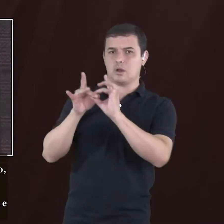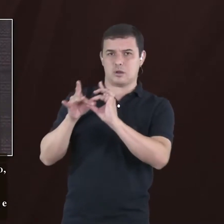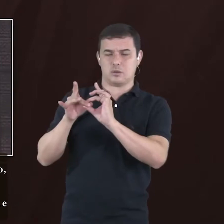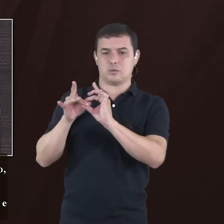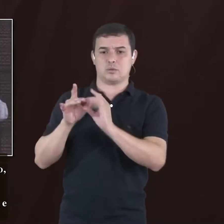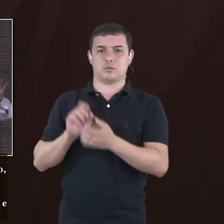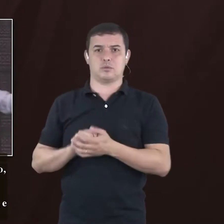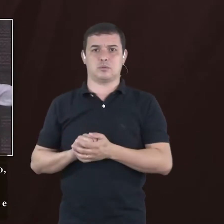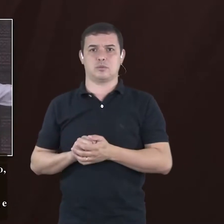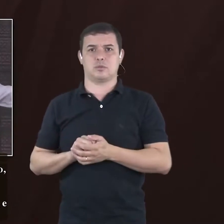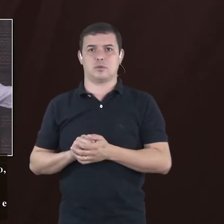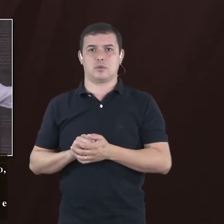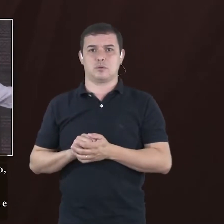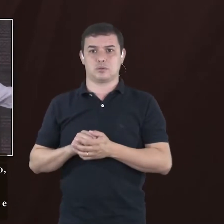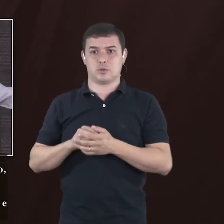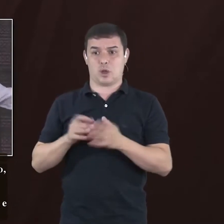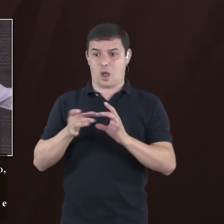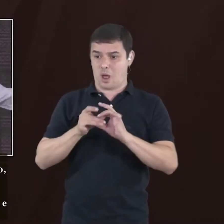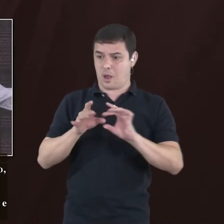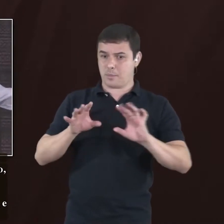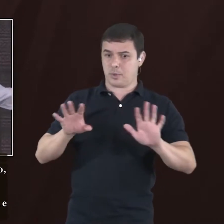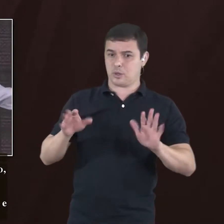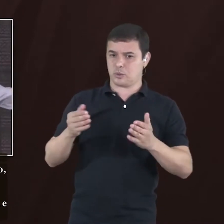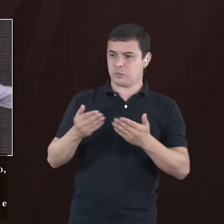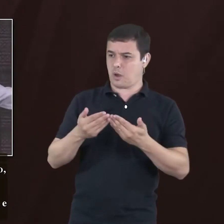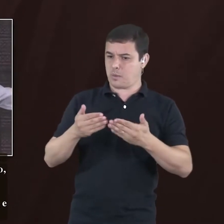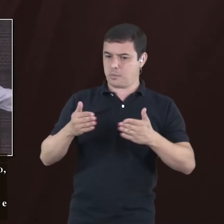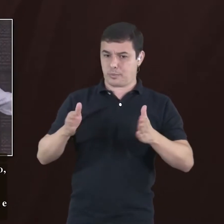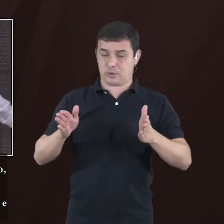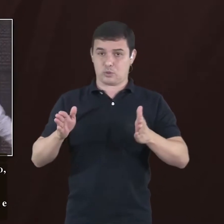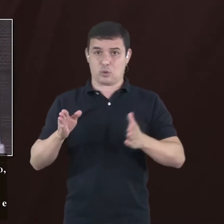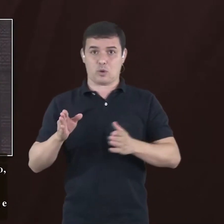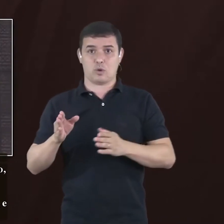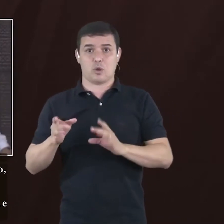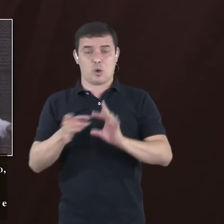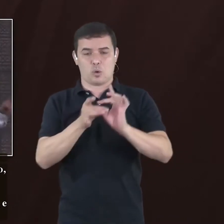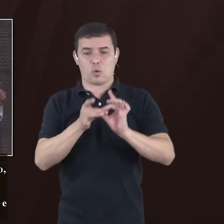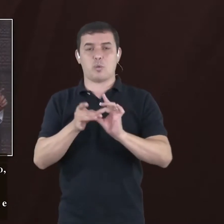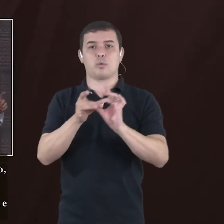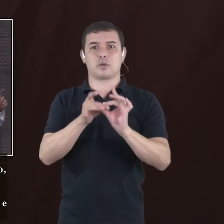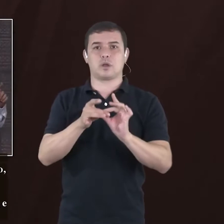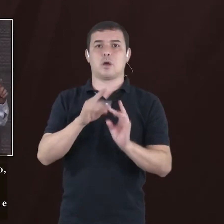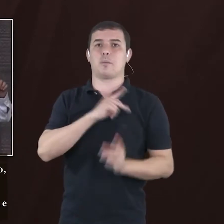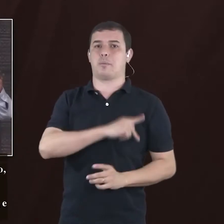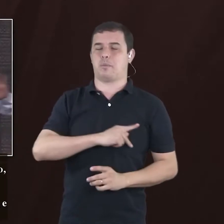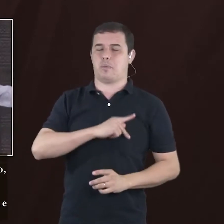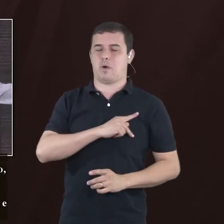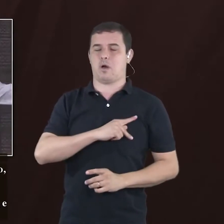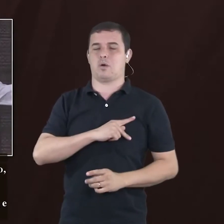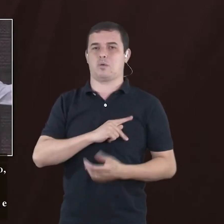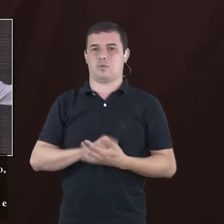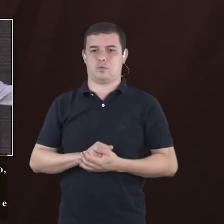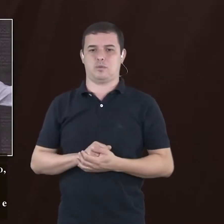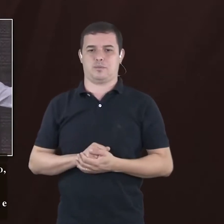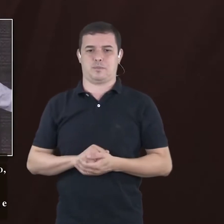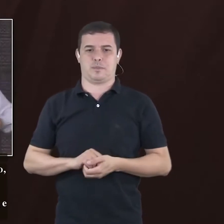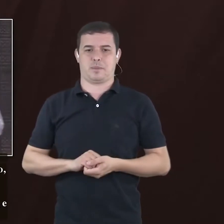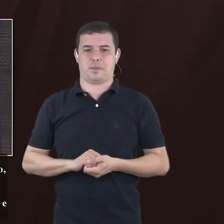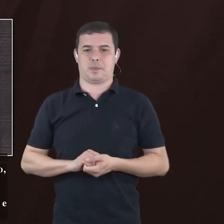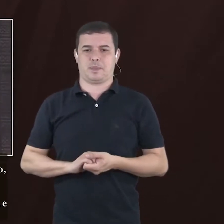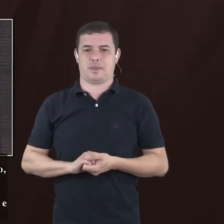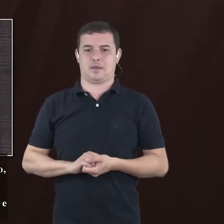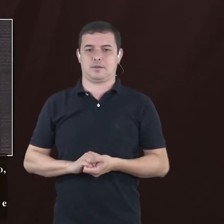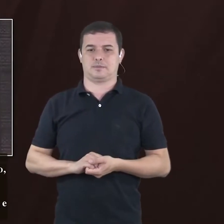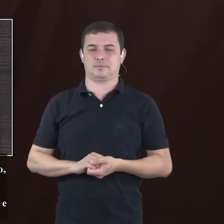importante, estenderam a destra de comunhão para Paulo e Barnabé, a fim de que nós fôssemos para os gentios